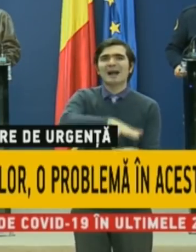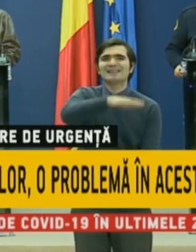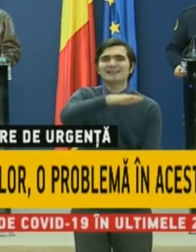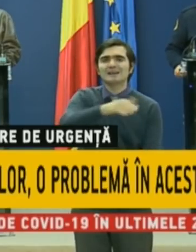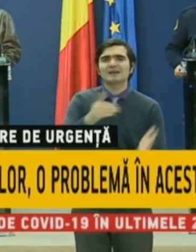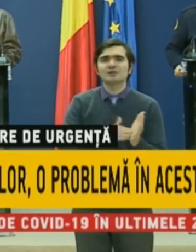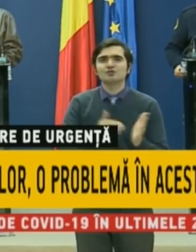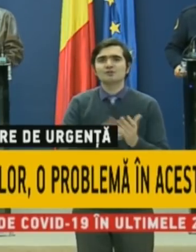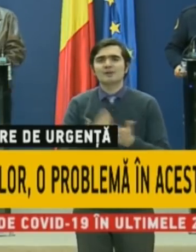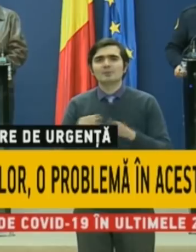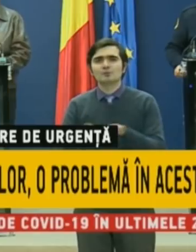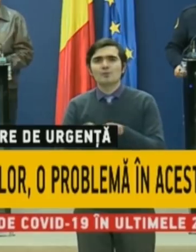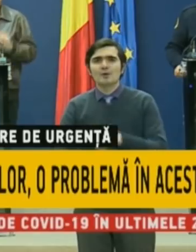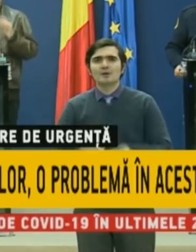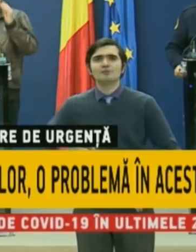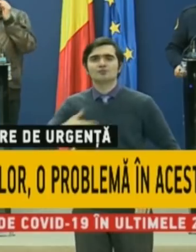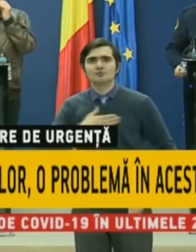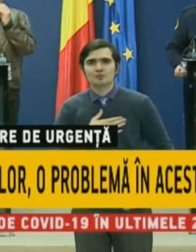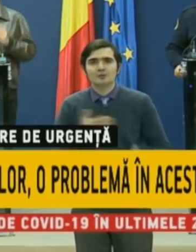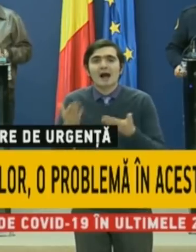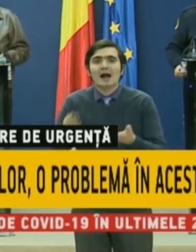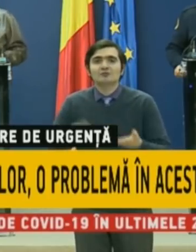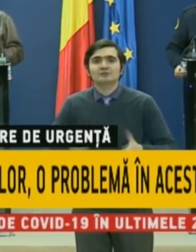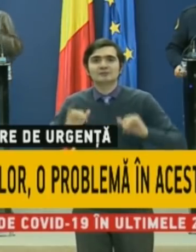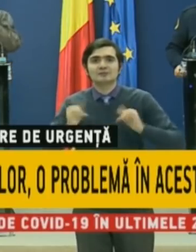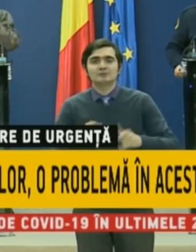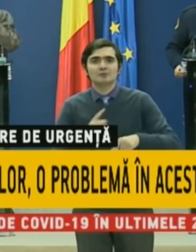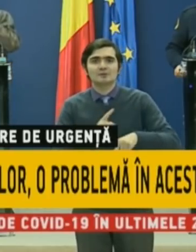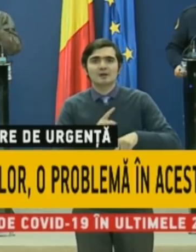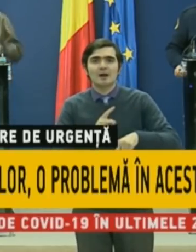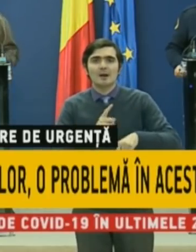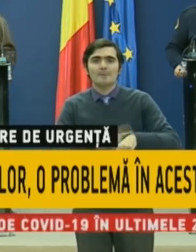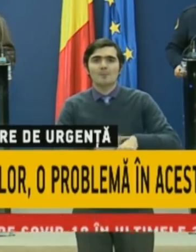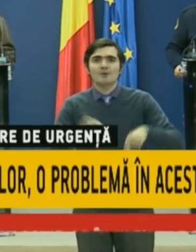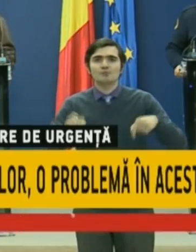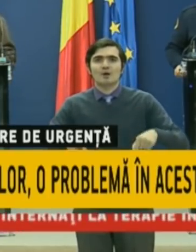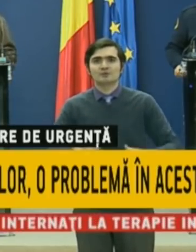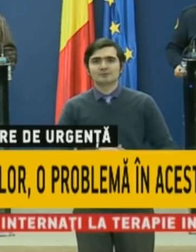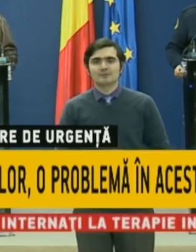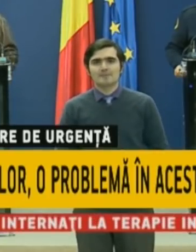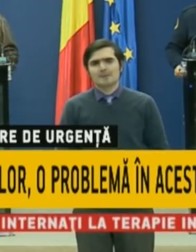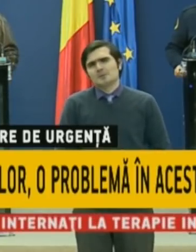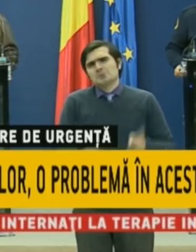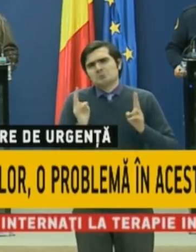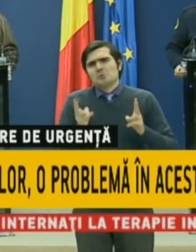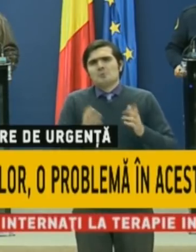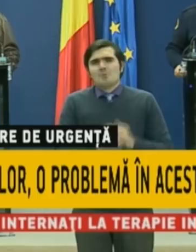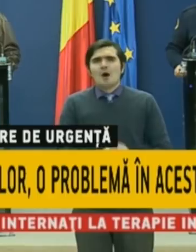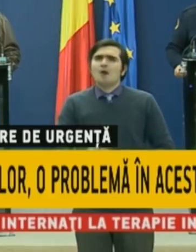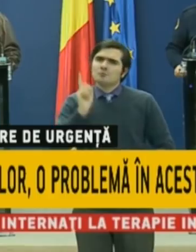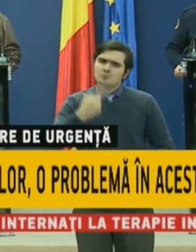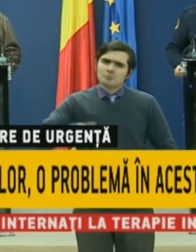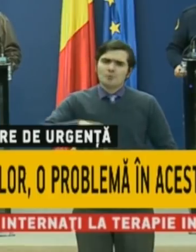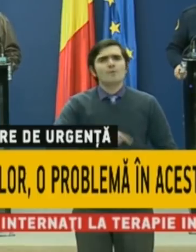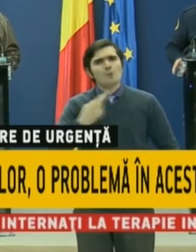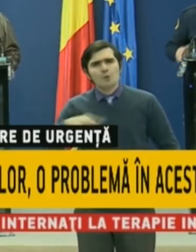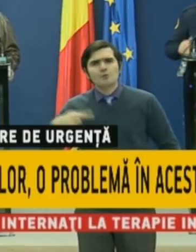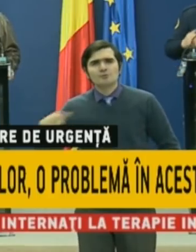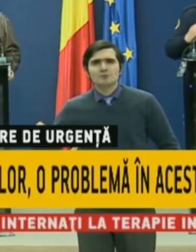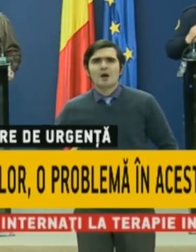necesară colegilor noștri. Deci asta este situația la acest moment. Bineînțeles, vom continua